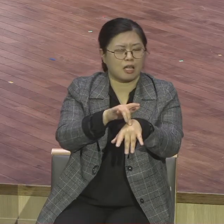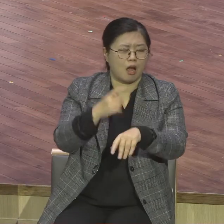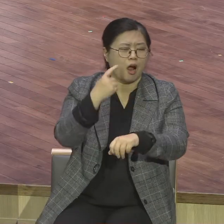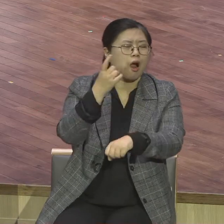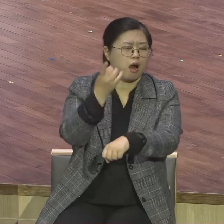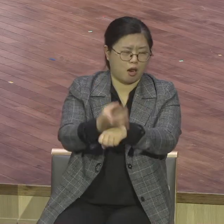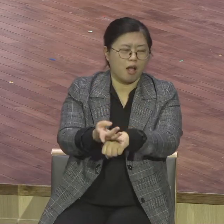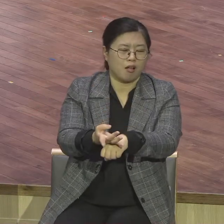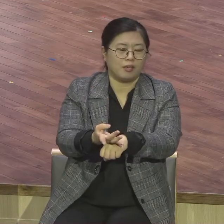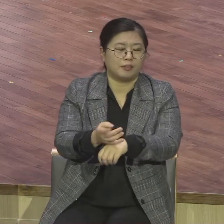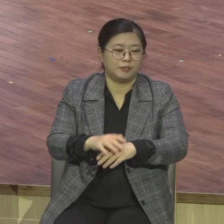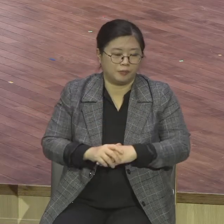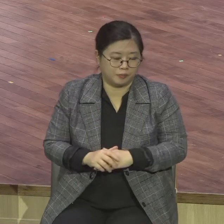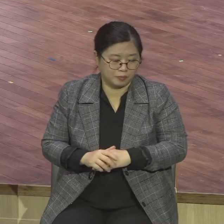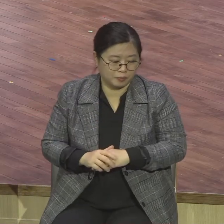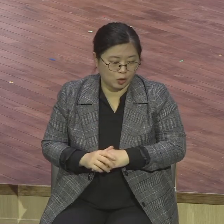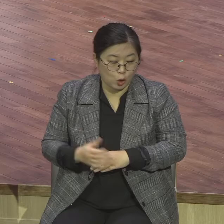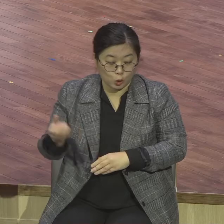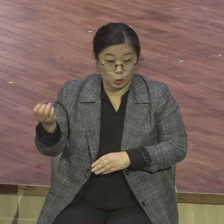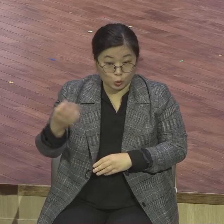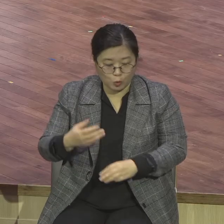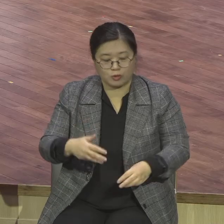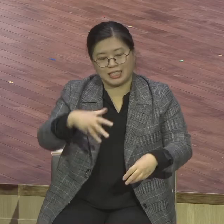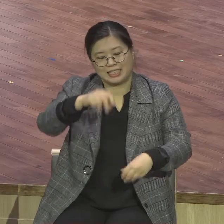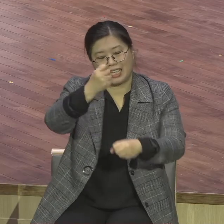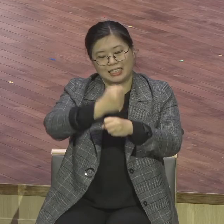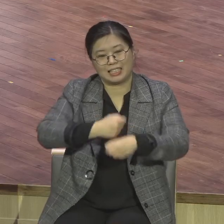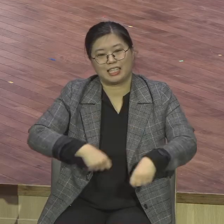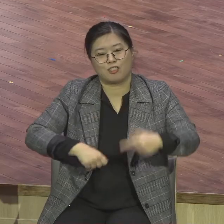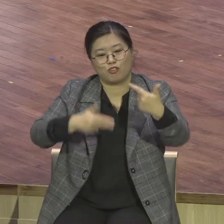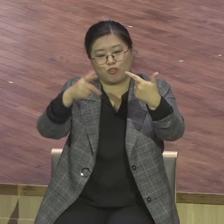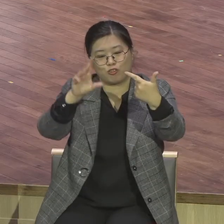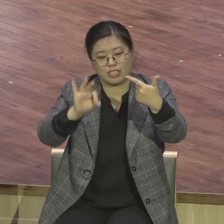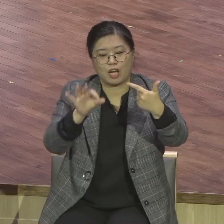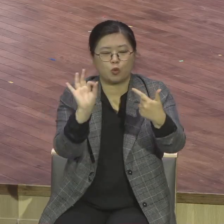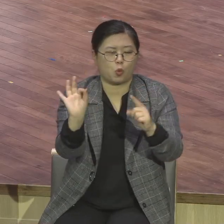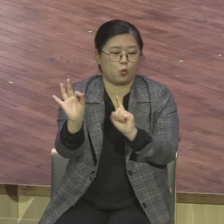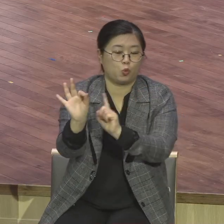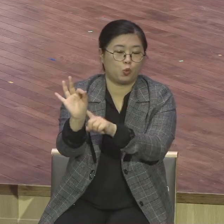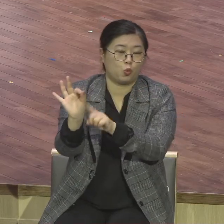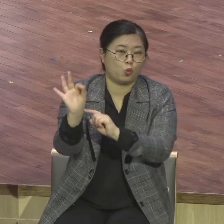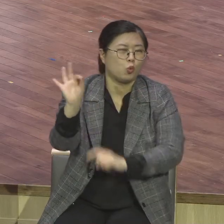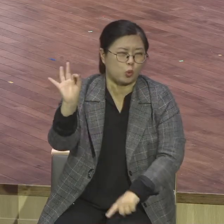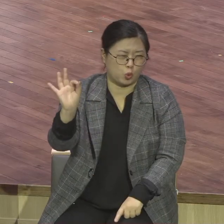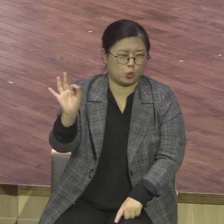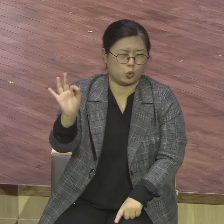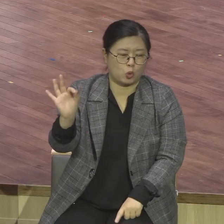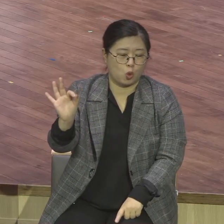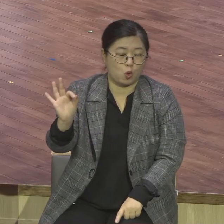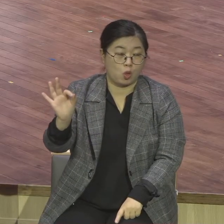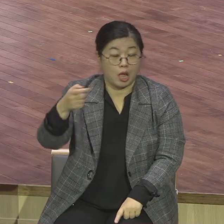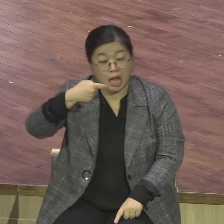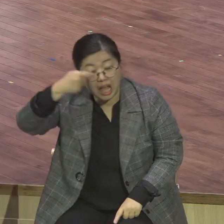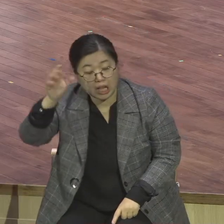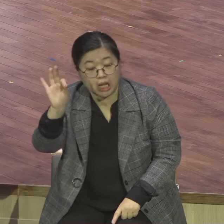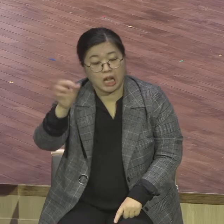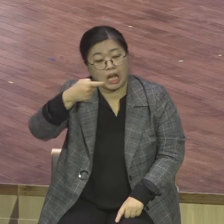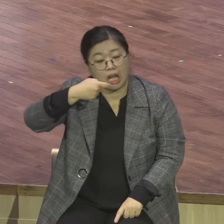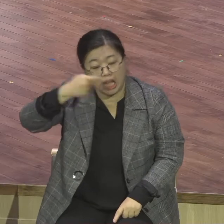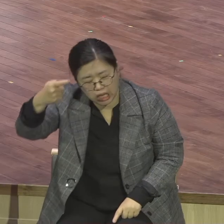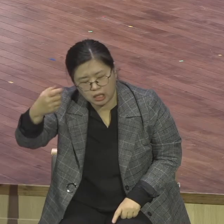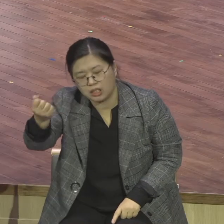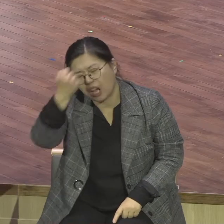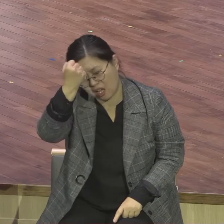물질 때문에 시험 들지요. 자존심 시험 들고 물질 시험. 이거 두 개밖에 더 있어요 사실. 그리고 마지막 성공한다면 열받죠.